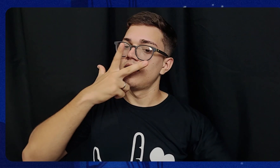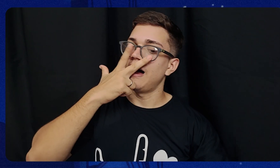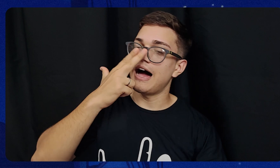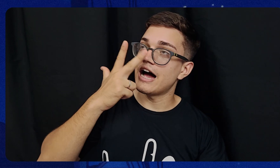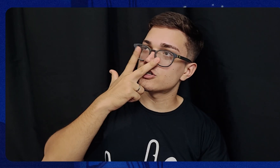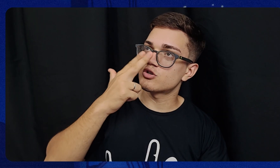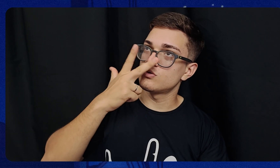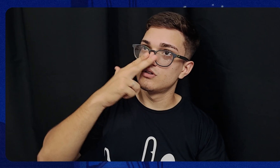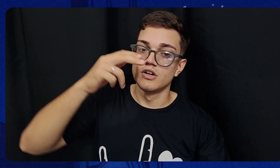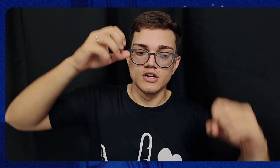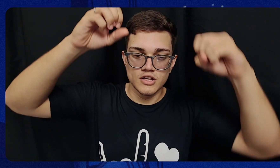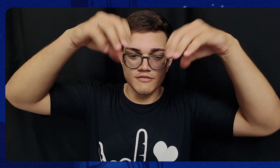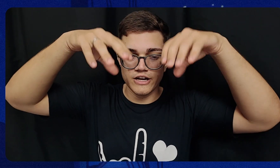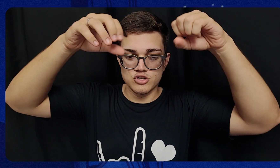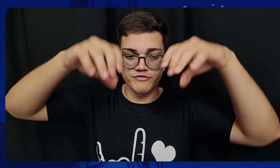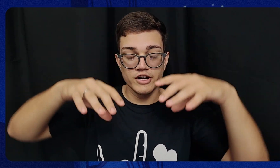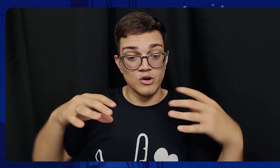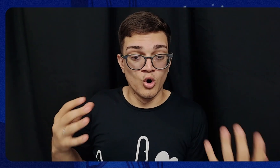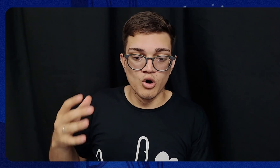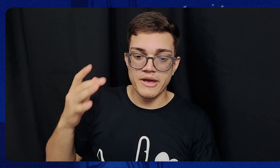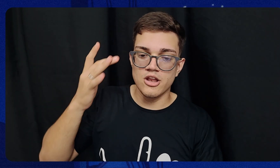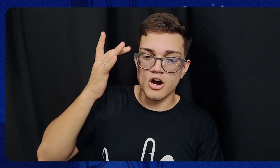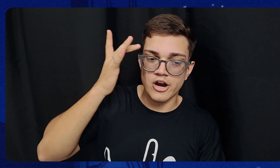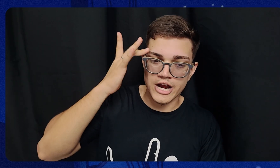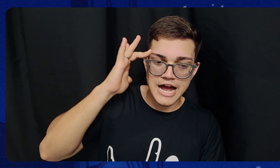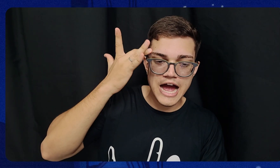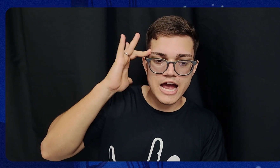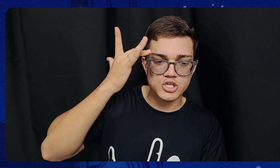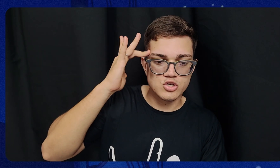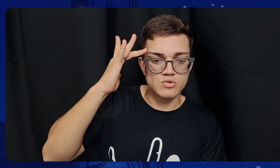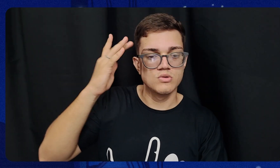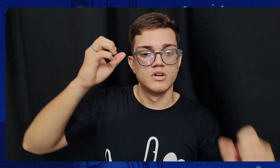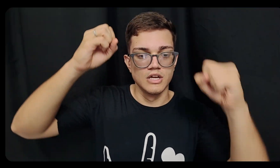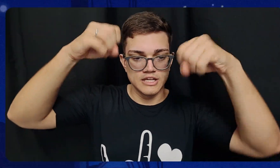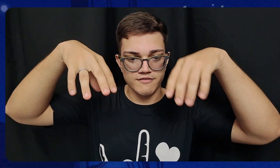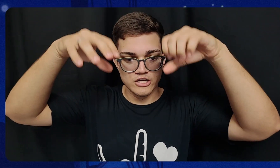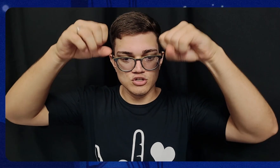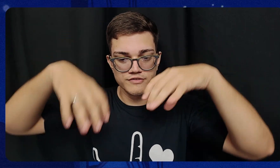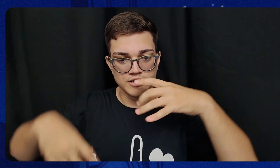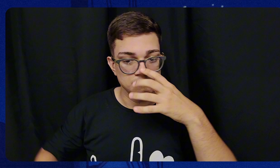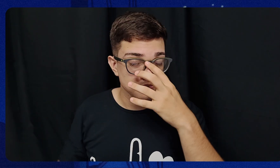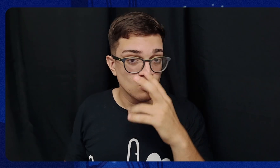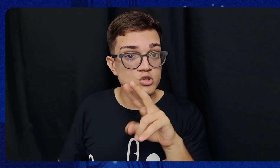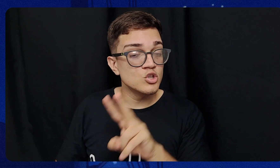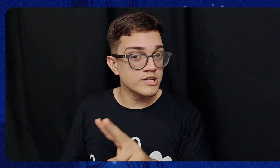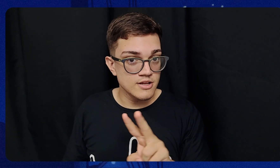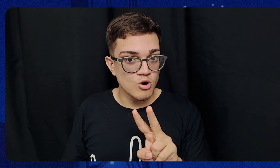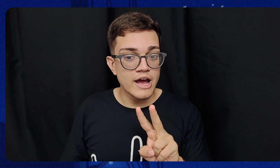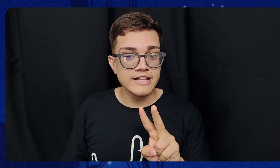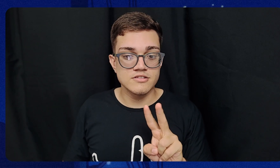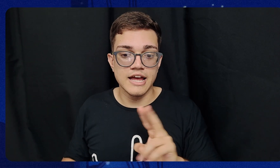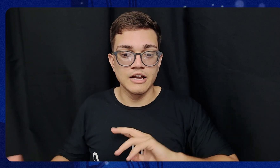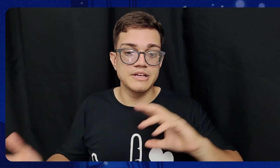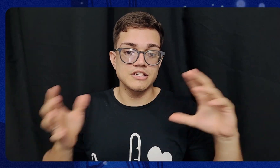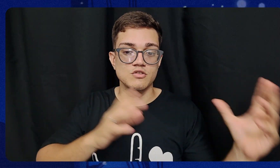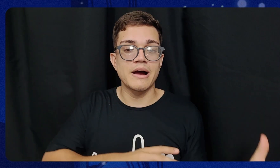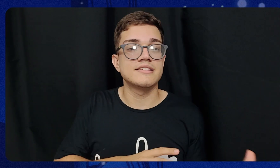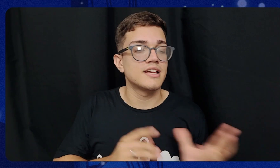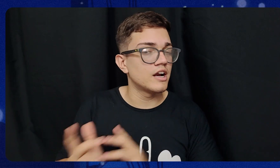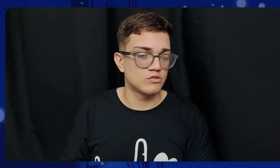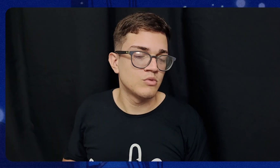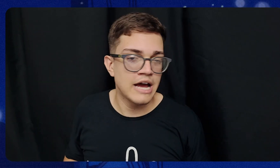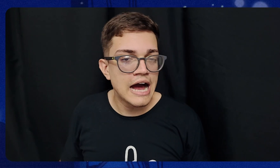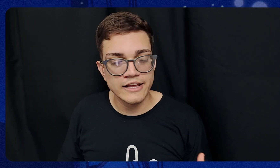Tá? Acho que vai chover. Ou melhor, acho que vai chover. Os dois estão corretos, tá? Não existe um